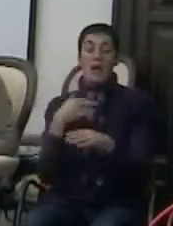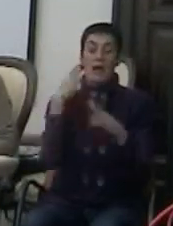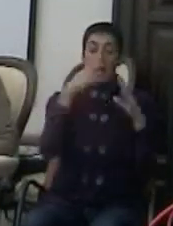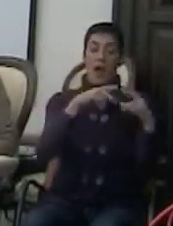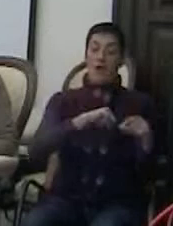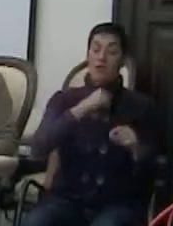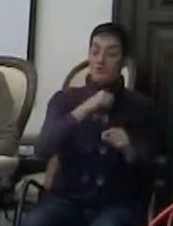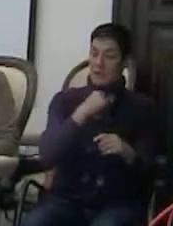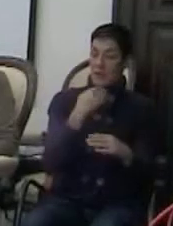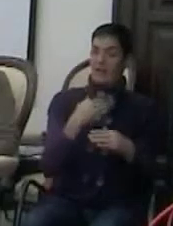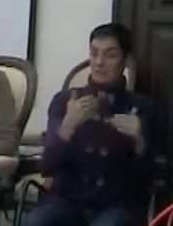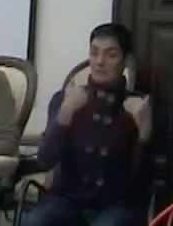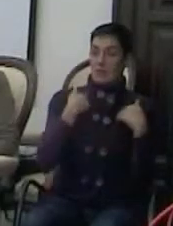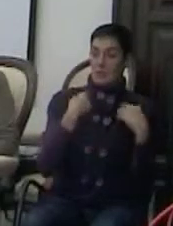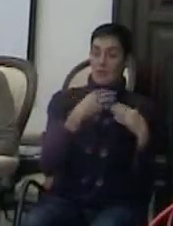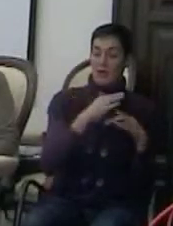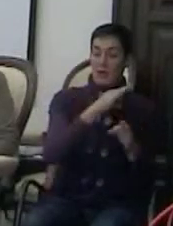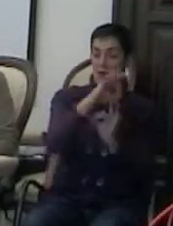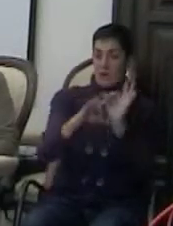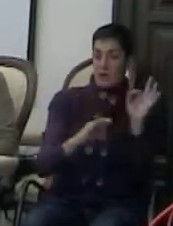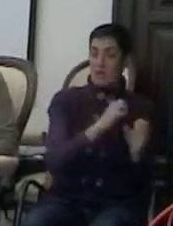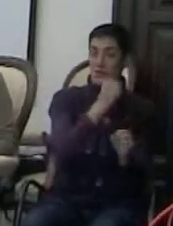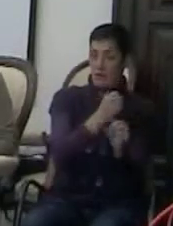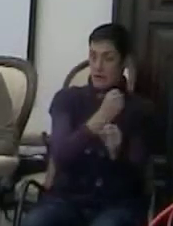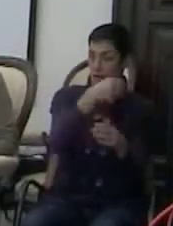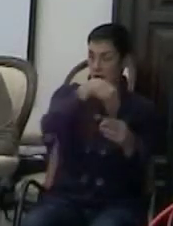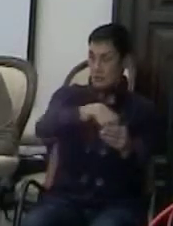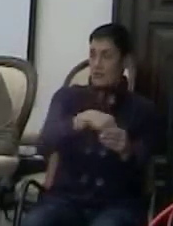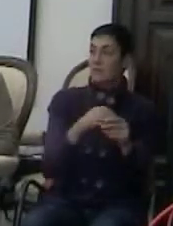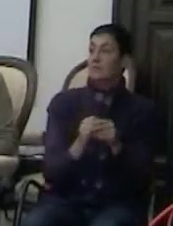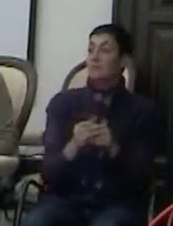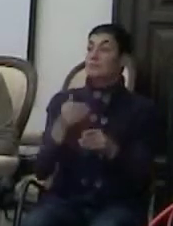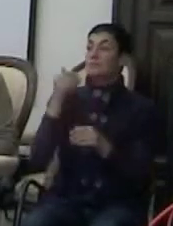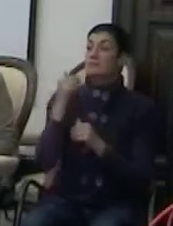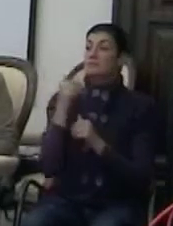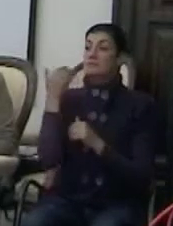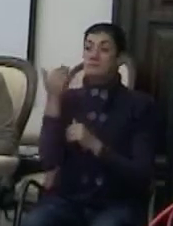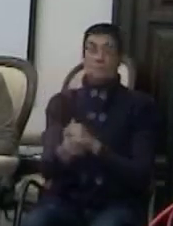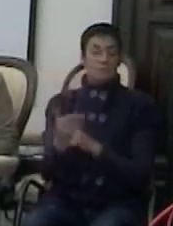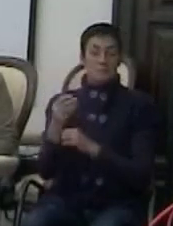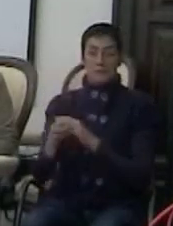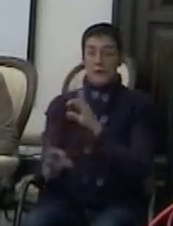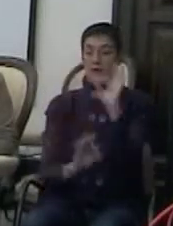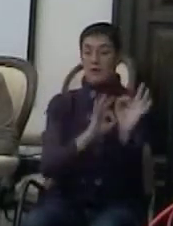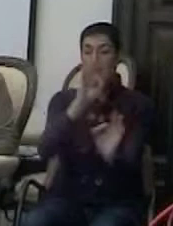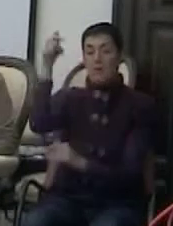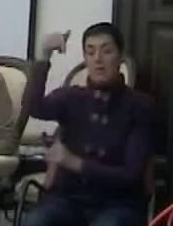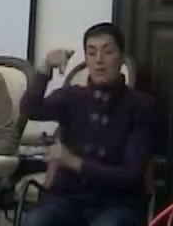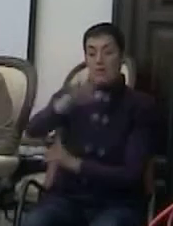Es muy importante la colaboración con los campamentos, porque